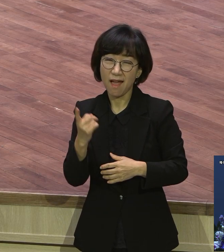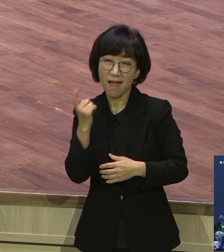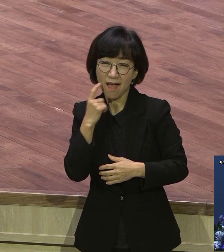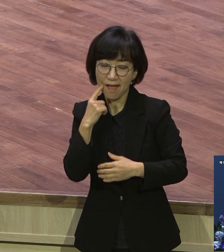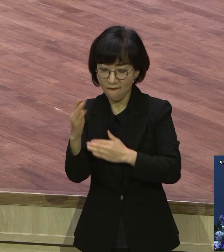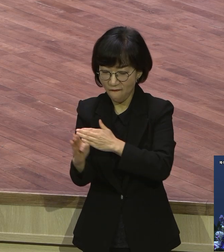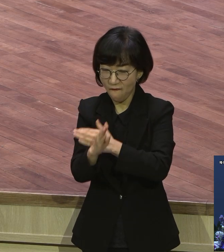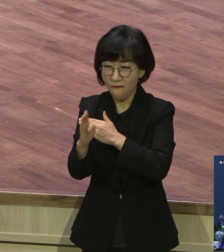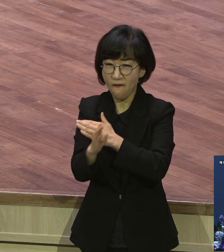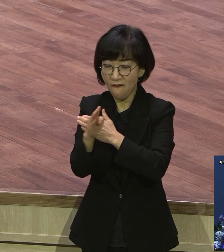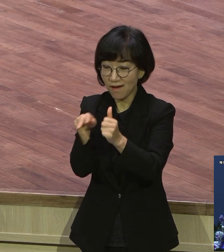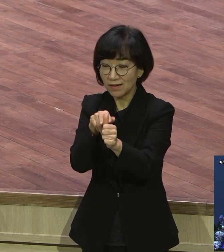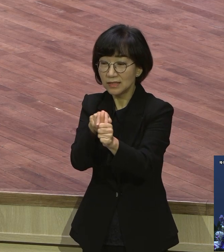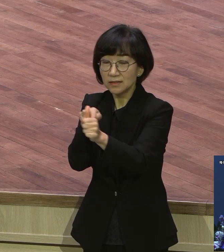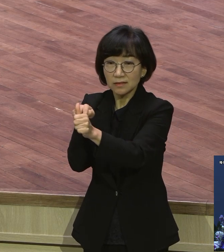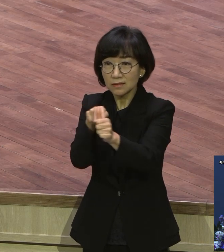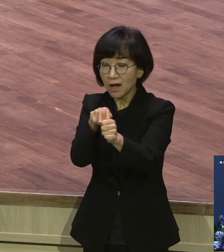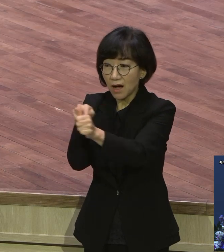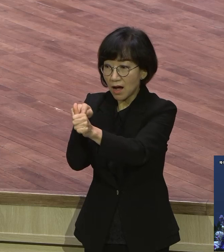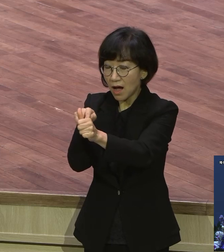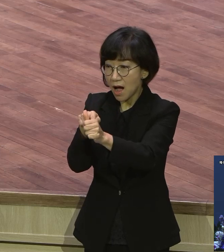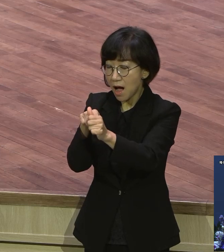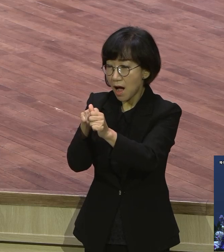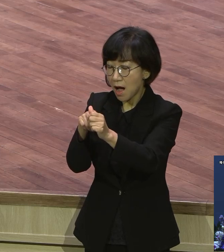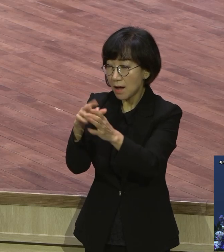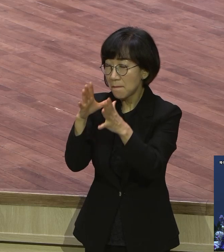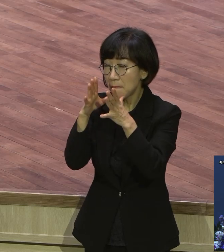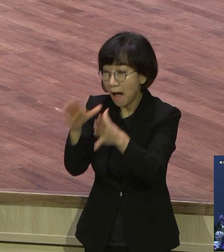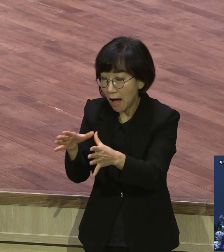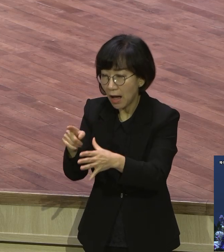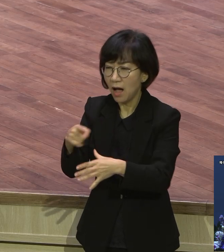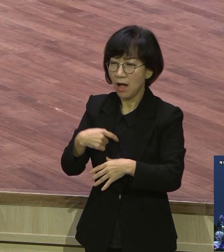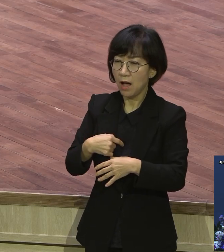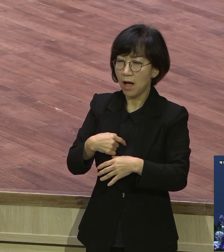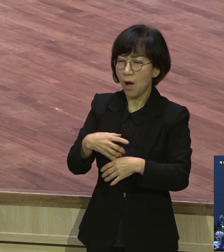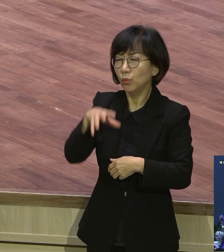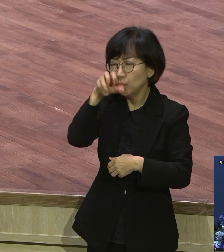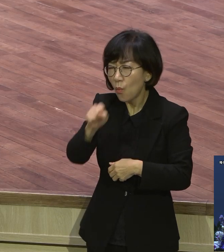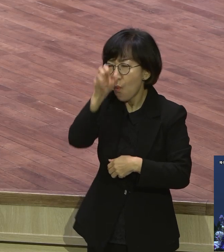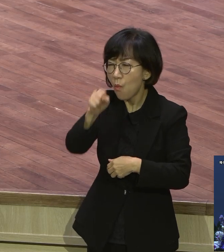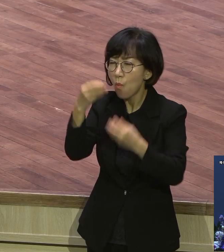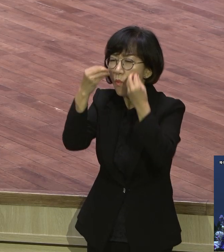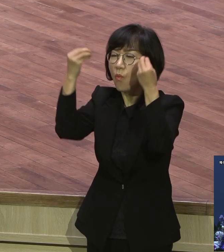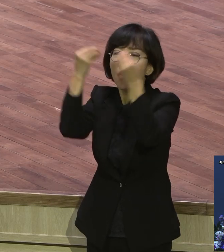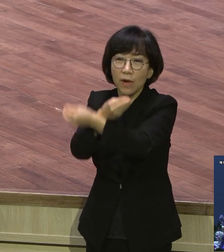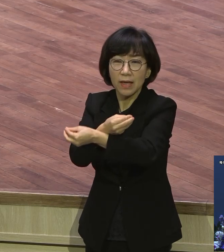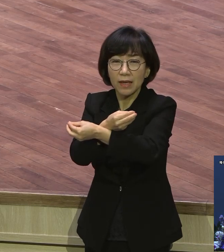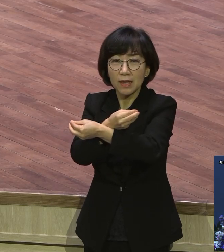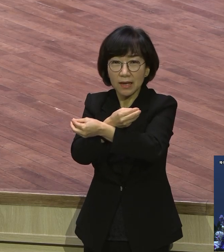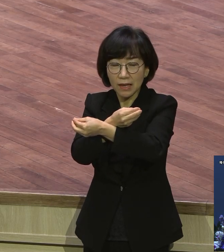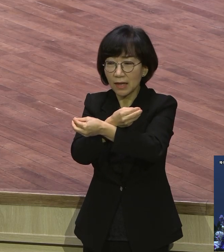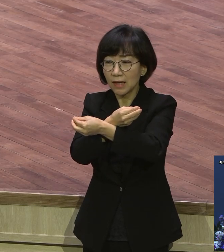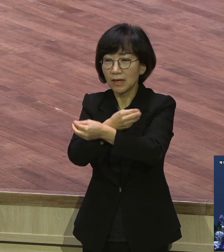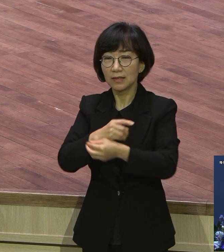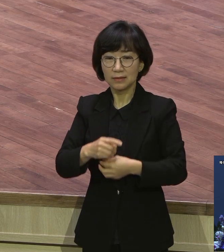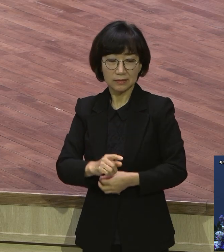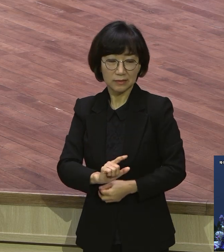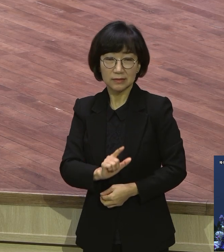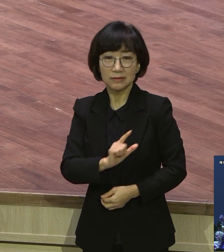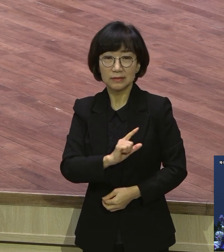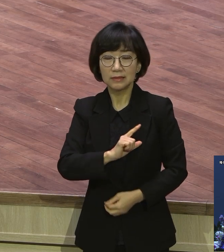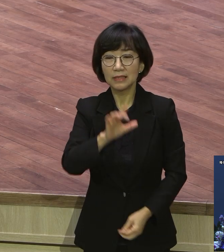정보 잘못된 정보를 가지고 그것이 마치 올바른 정보인 것처럼 착각하는 것을